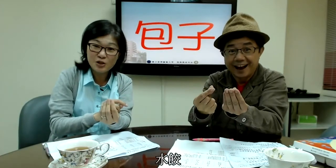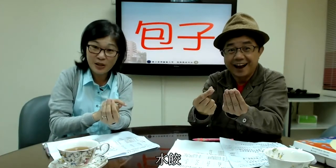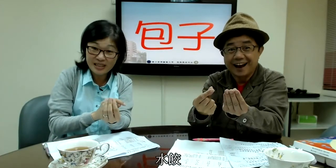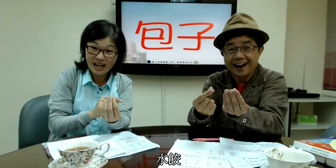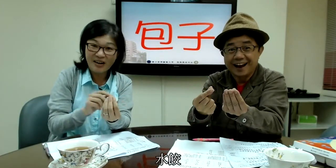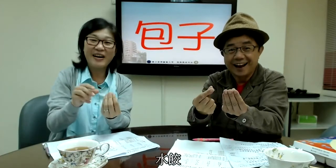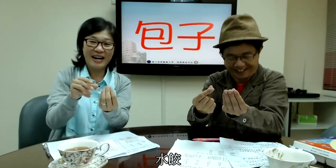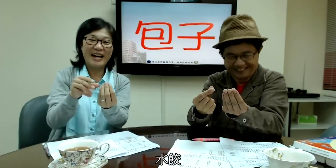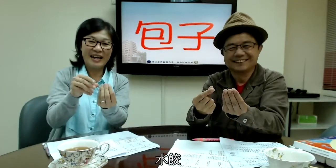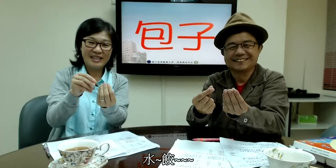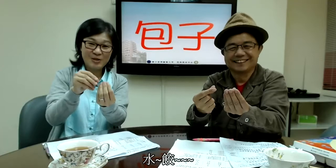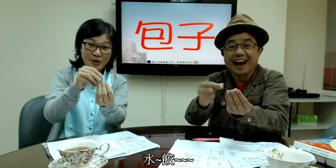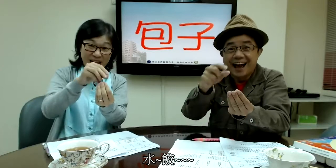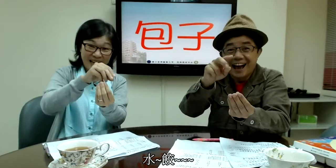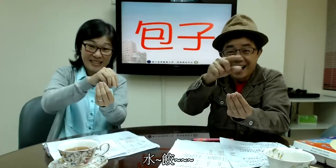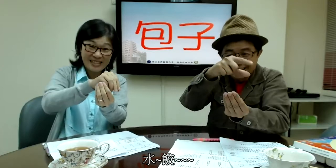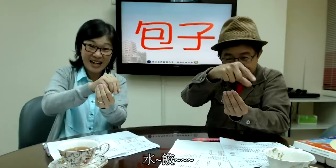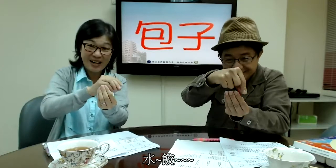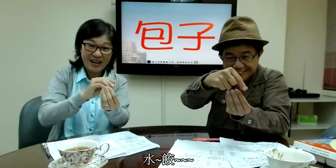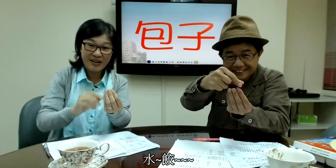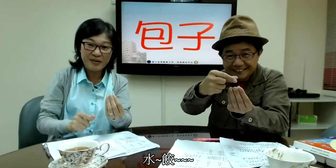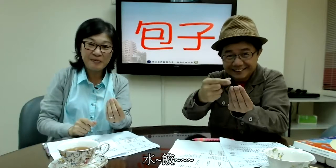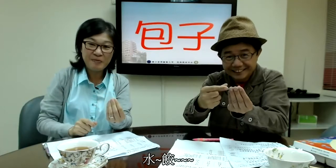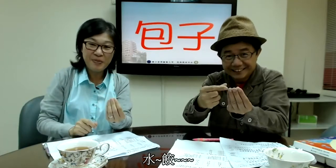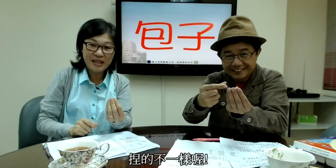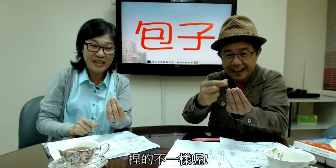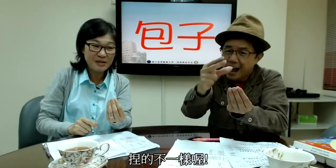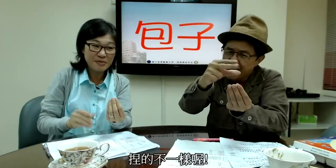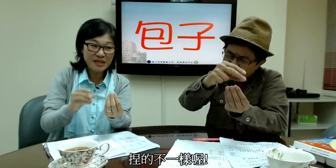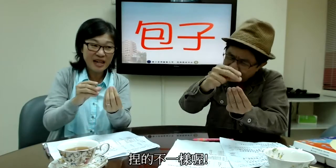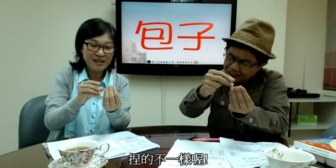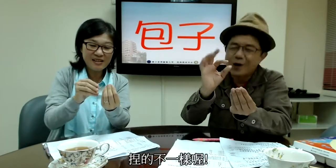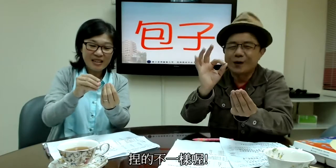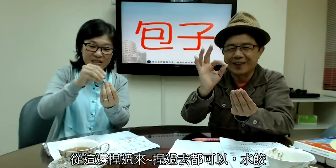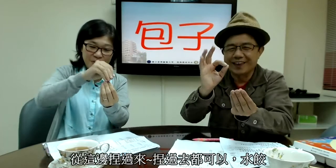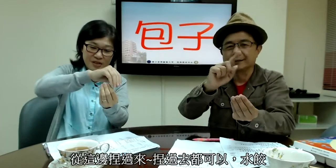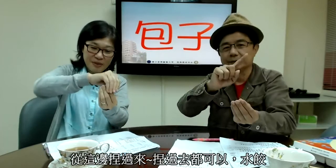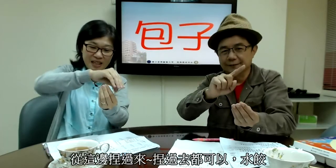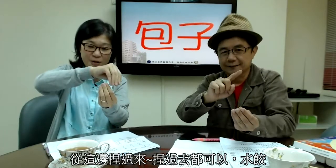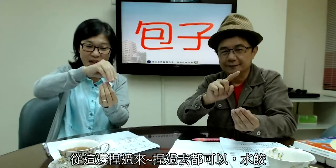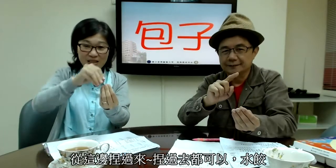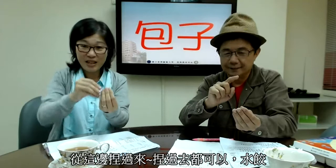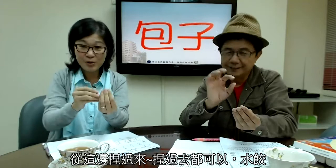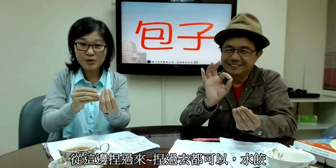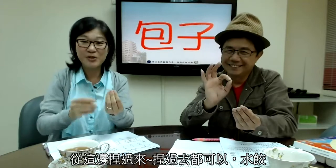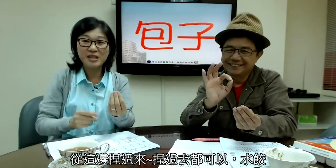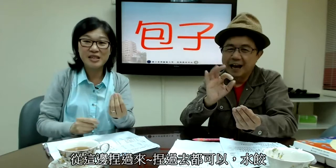水饺，水饺，捏的不一样哦。从这边捏过来，捏过去都可以。